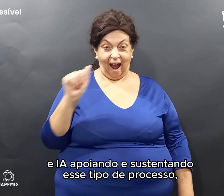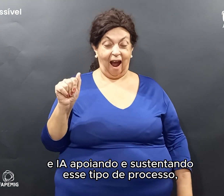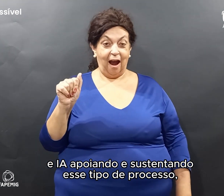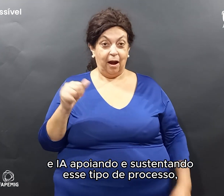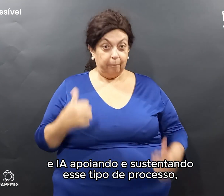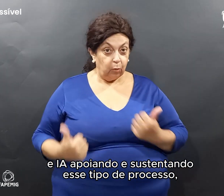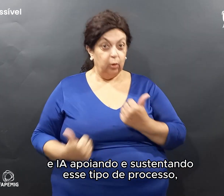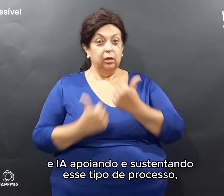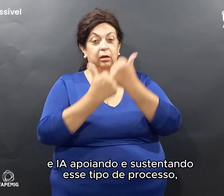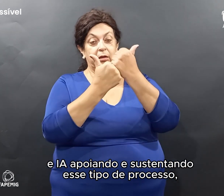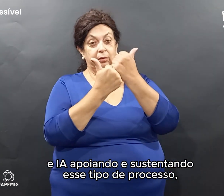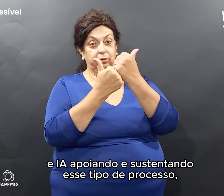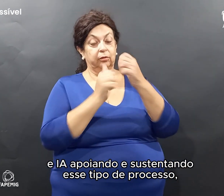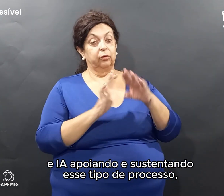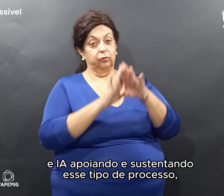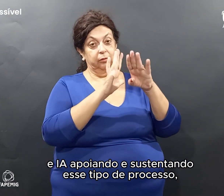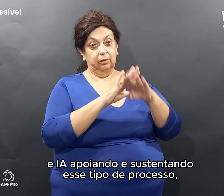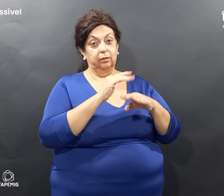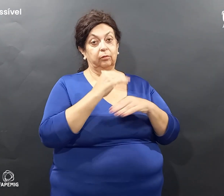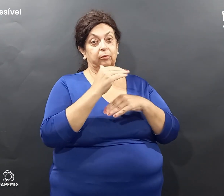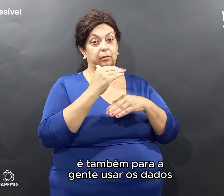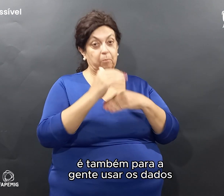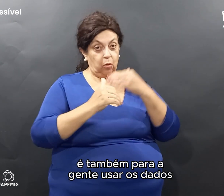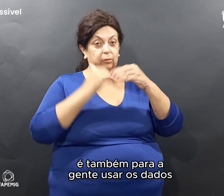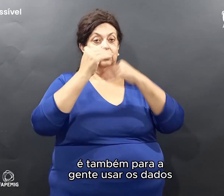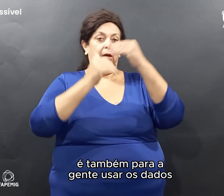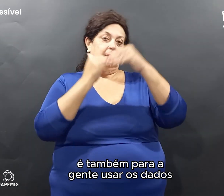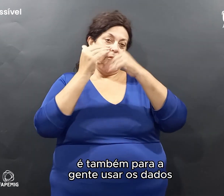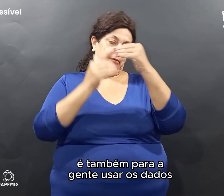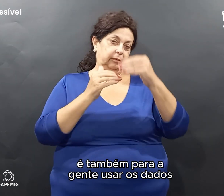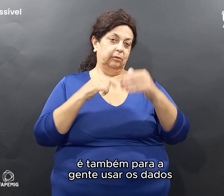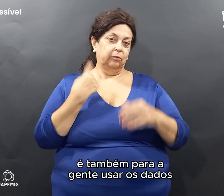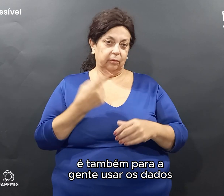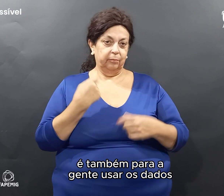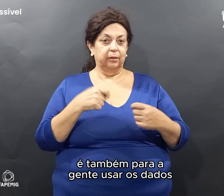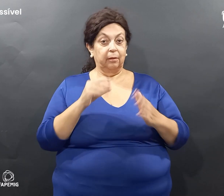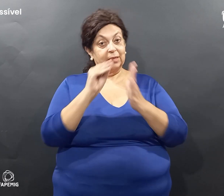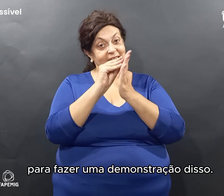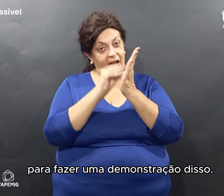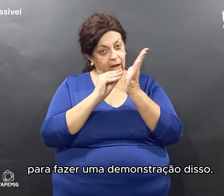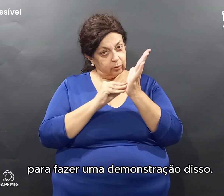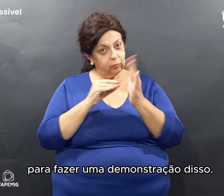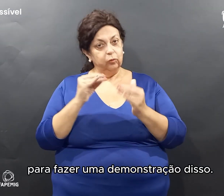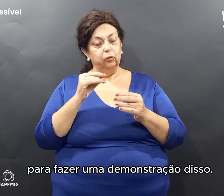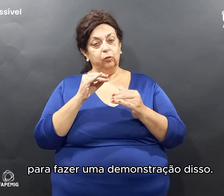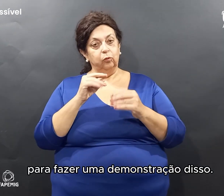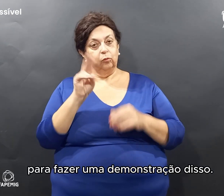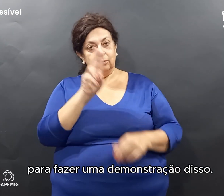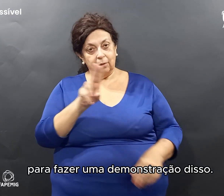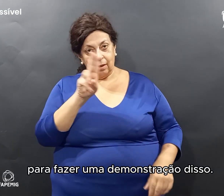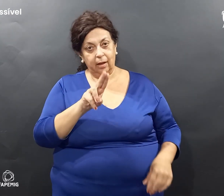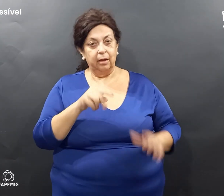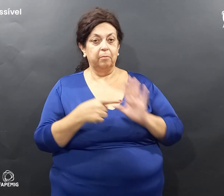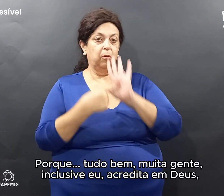apoiando e sustentando esse tipo de processo, é também para a gente usar os dados para fazer uma demonstração disso, né?